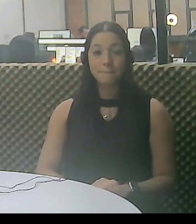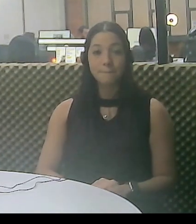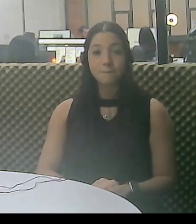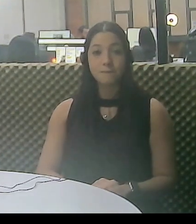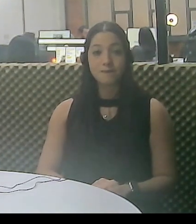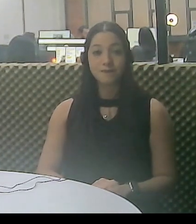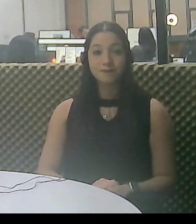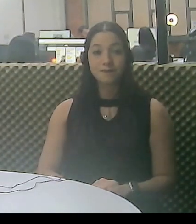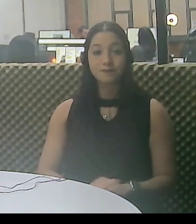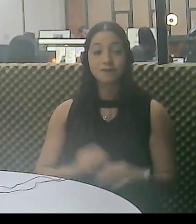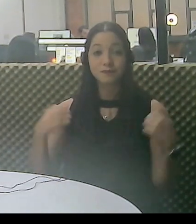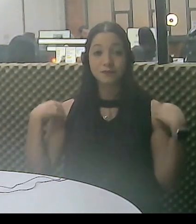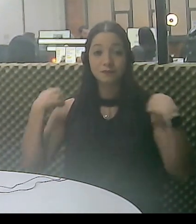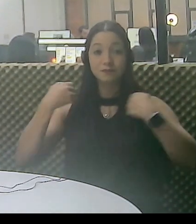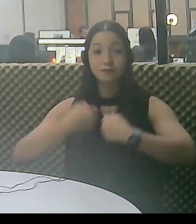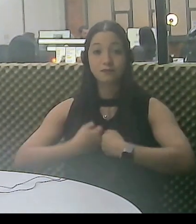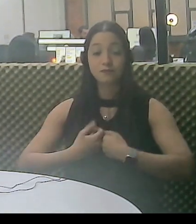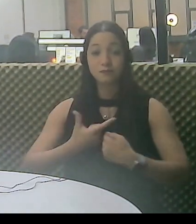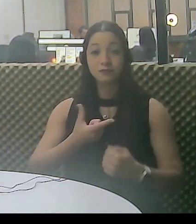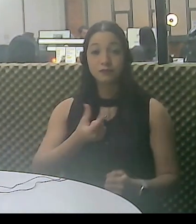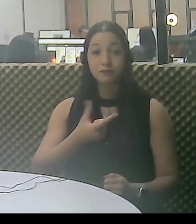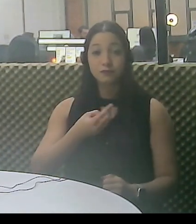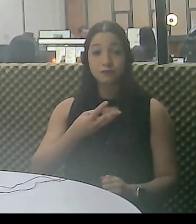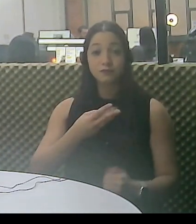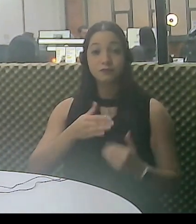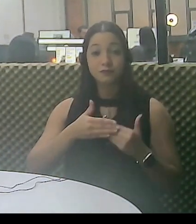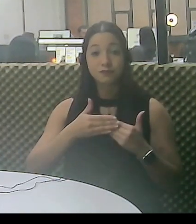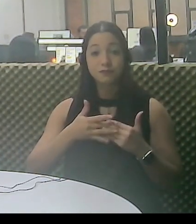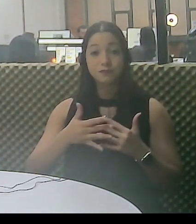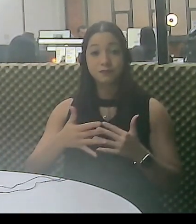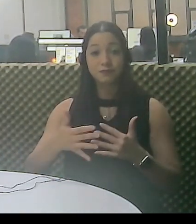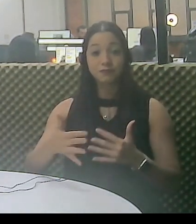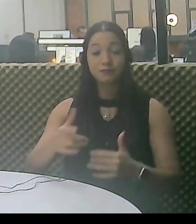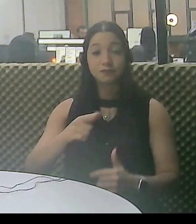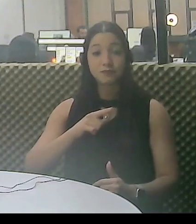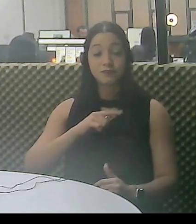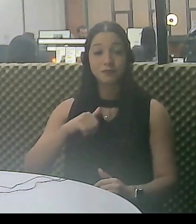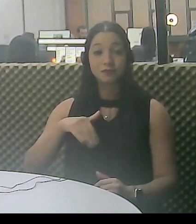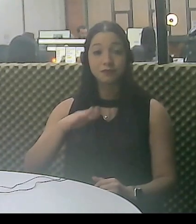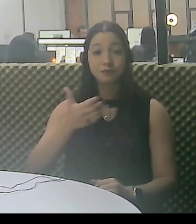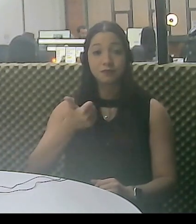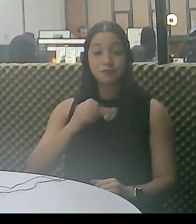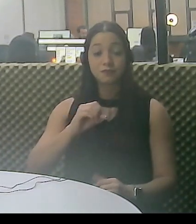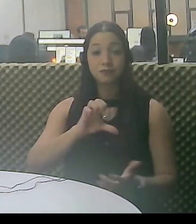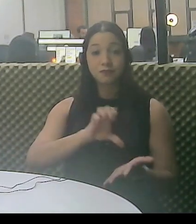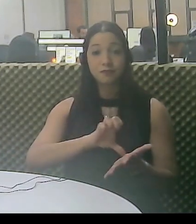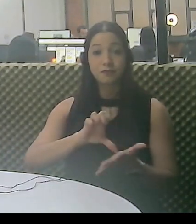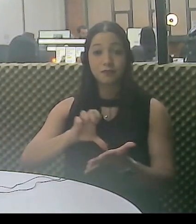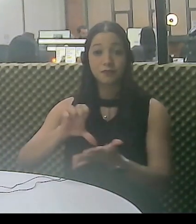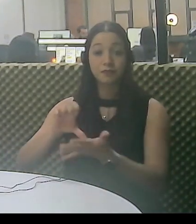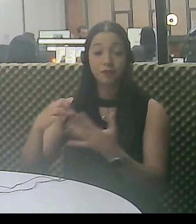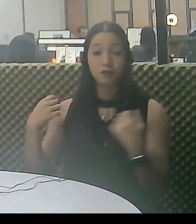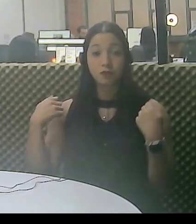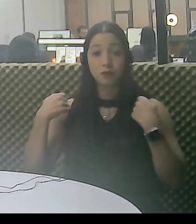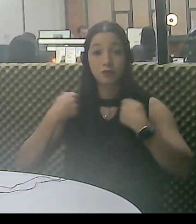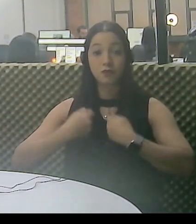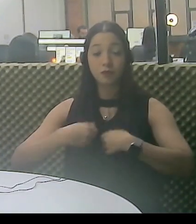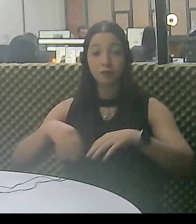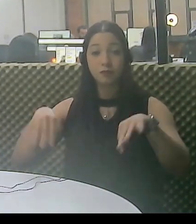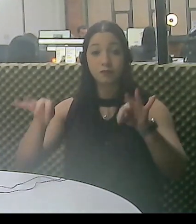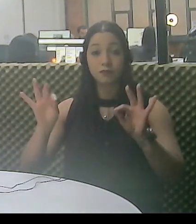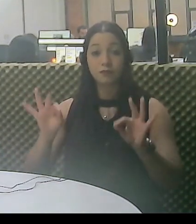notícias. A campanha do Agasalho 2023 está em andamento e já dispõe de mais de 10 pontos de arrecadação de roupas e